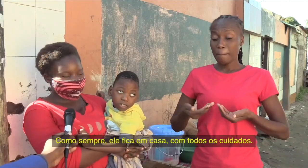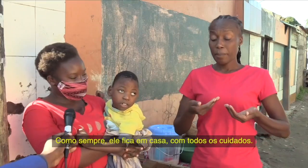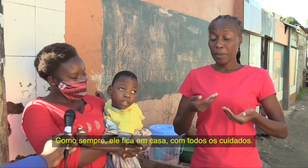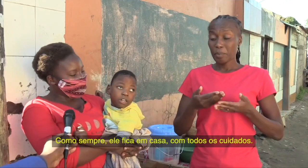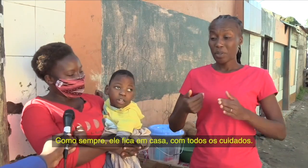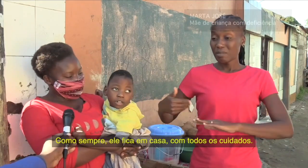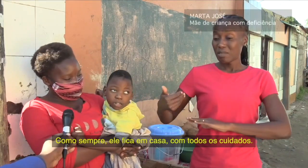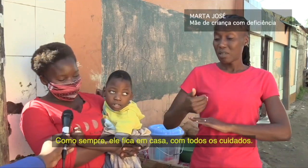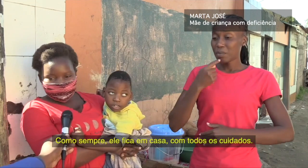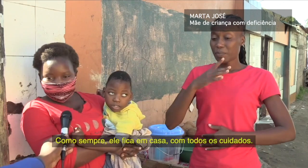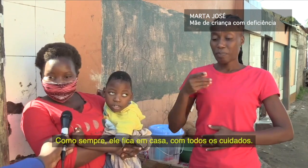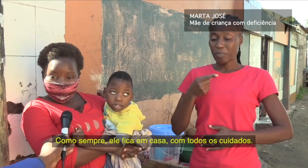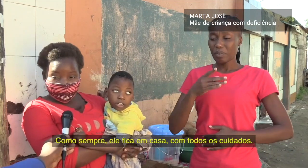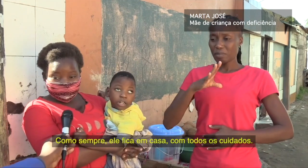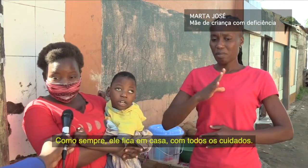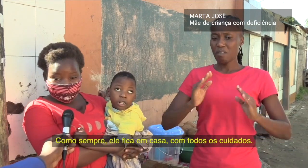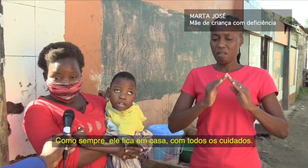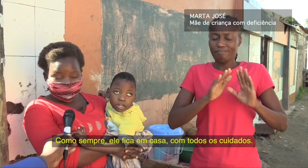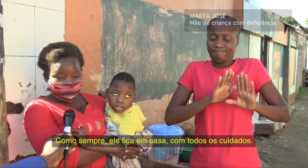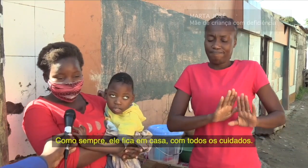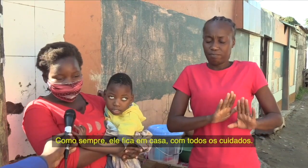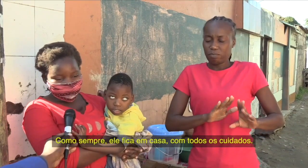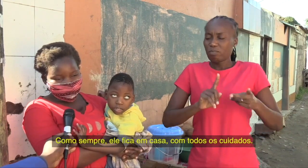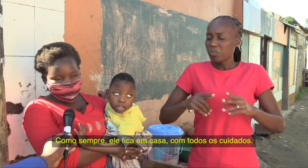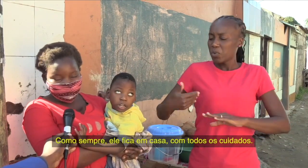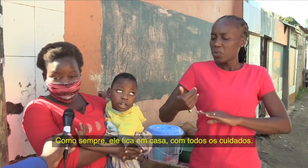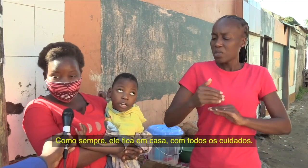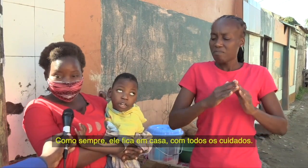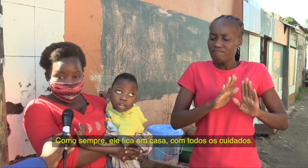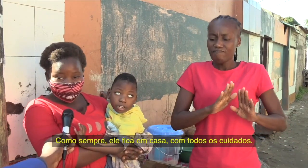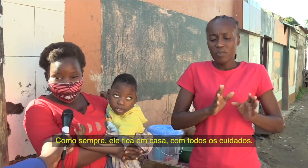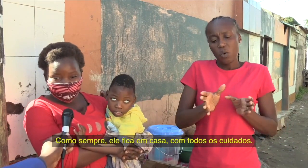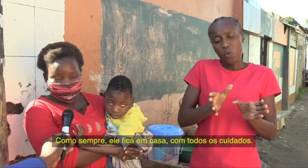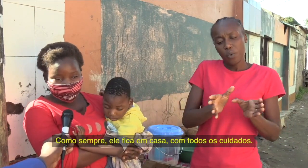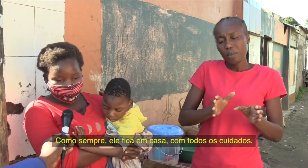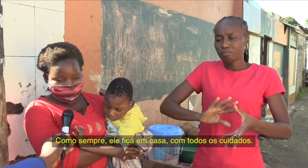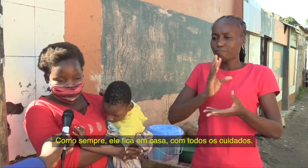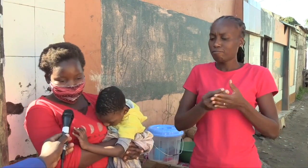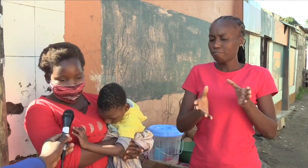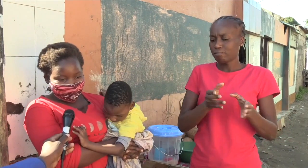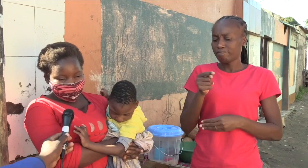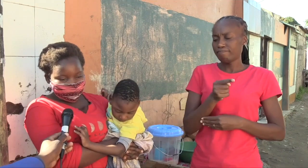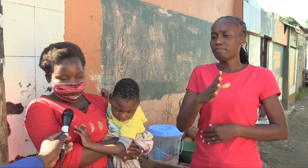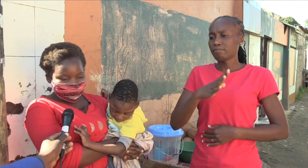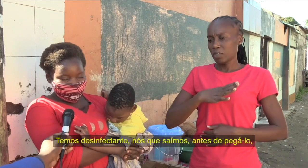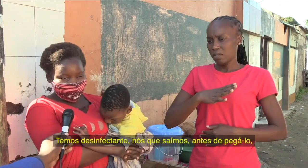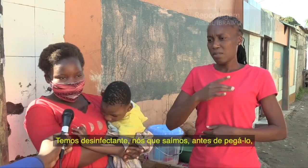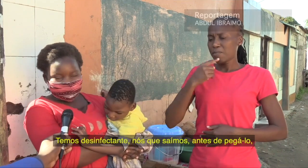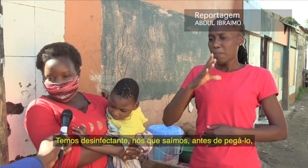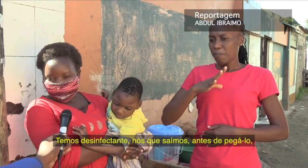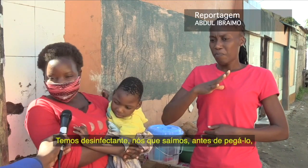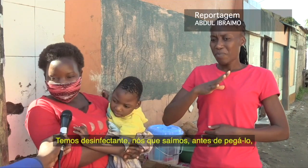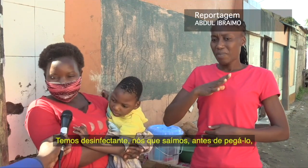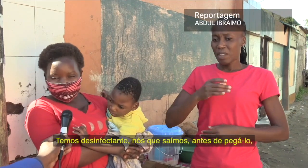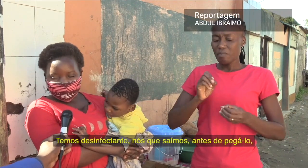sempre ele fica em casa sempre com os cuidados todos os cuidados e estamos